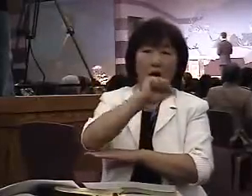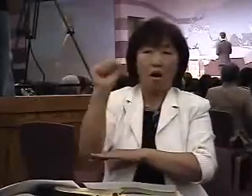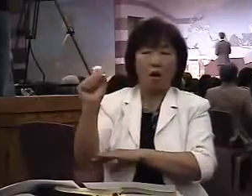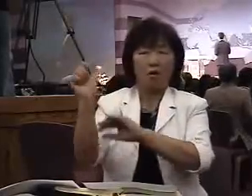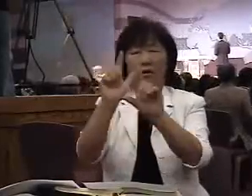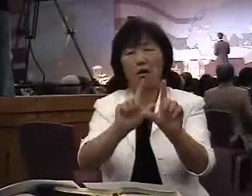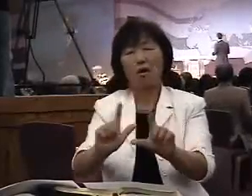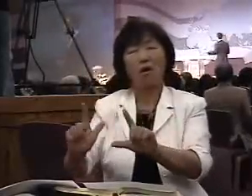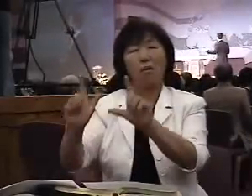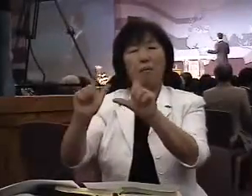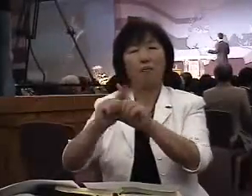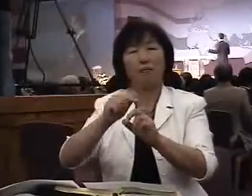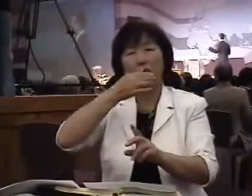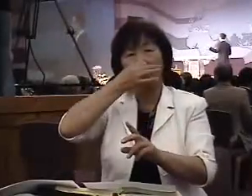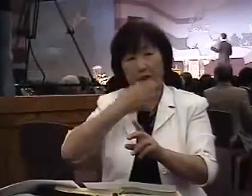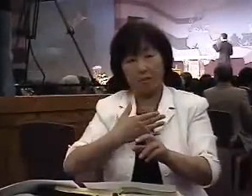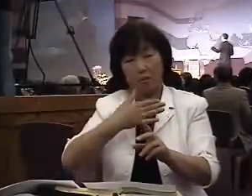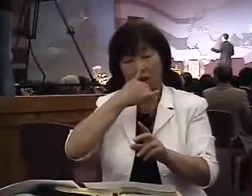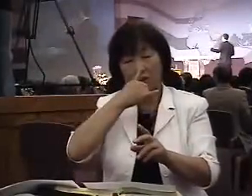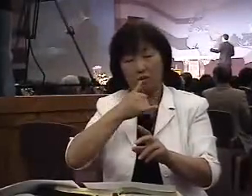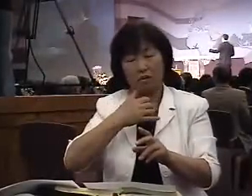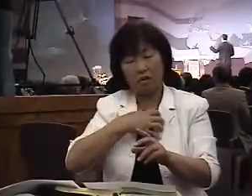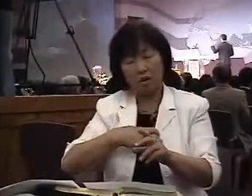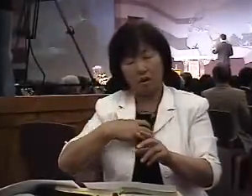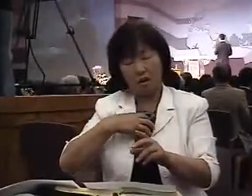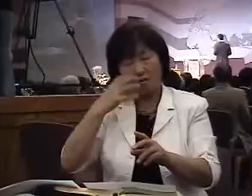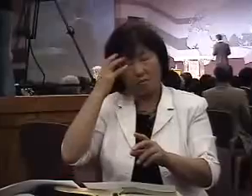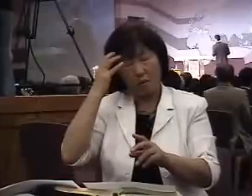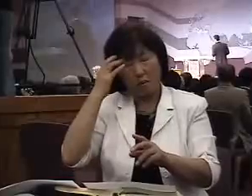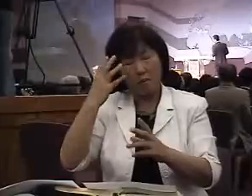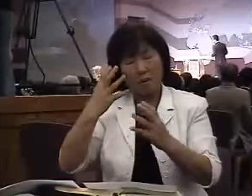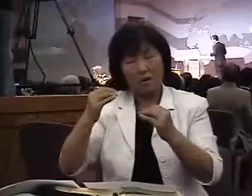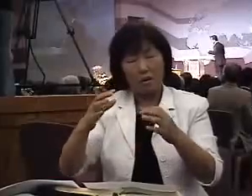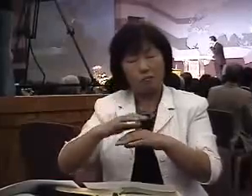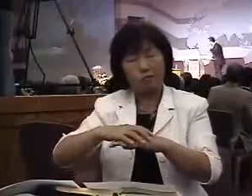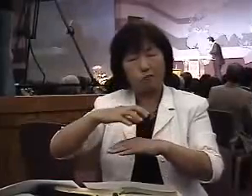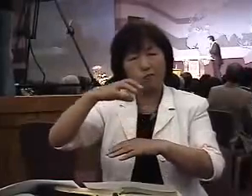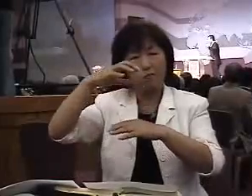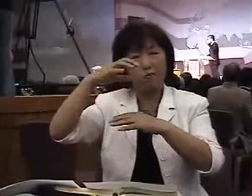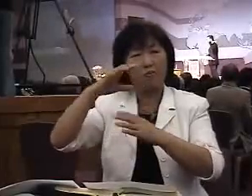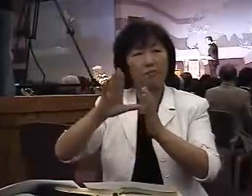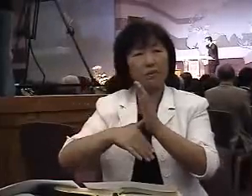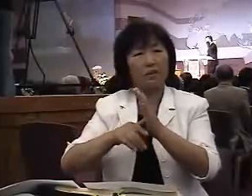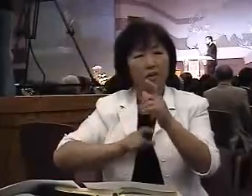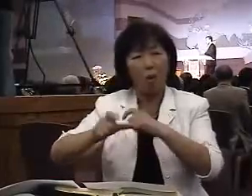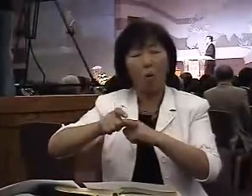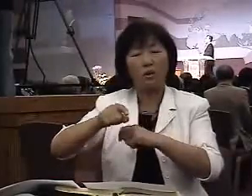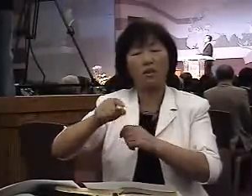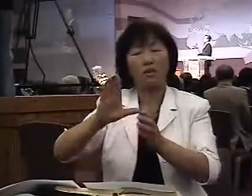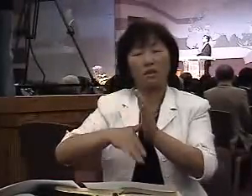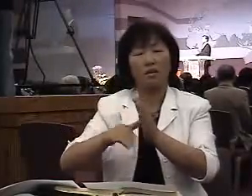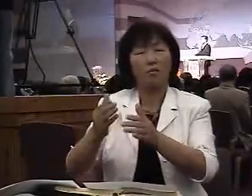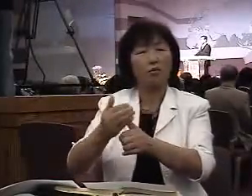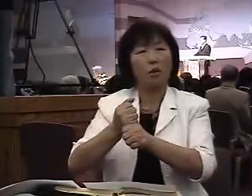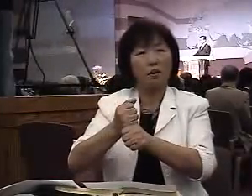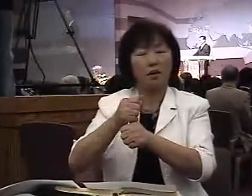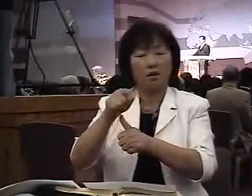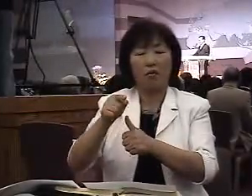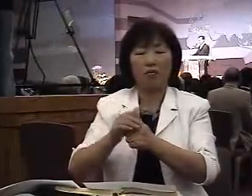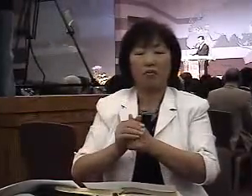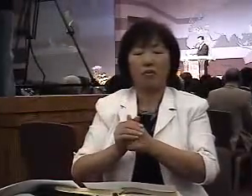사는 것이 힘들어지고 근심 걱정거리가 쌓일 때에 더 우리가 이때 붙잡아야 할